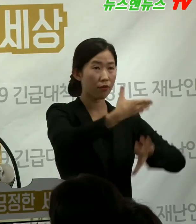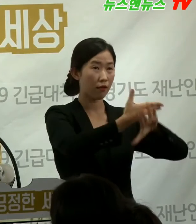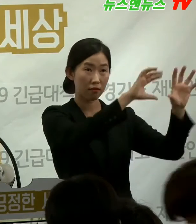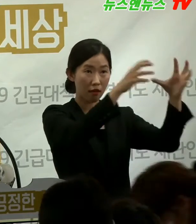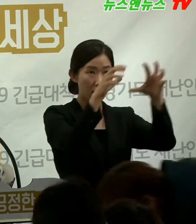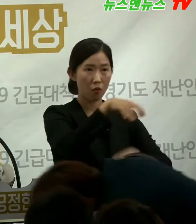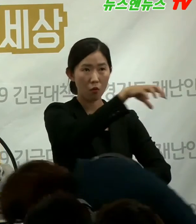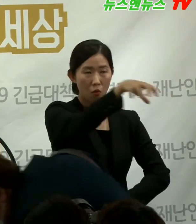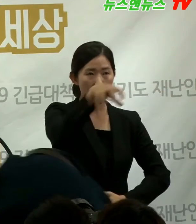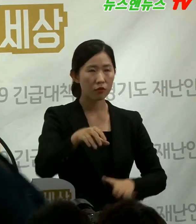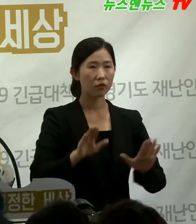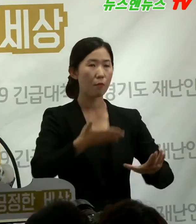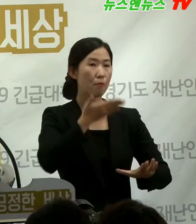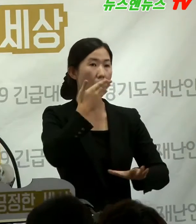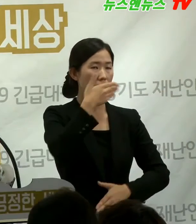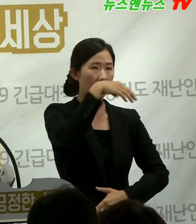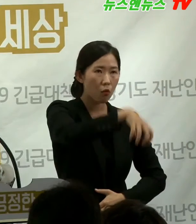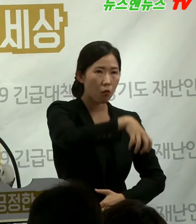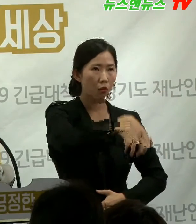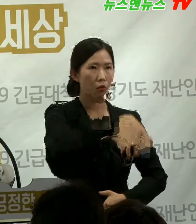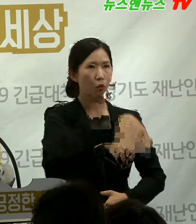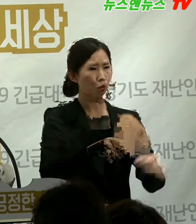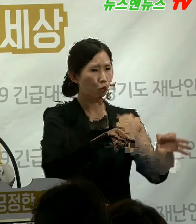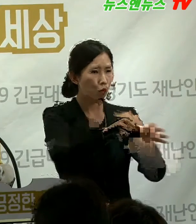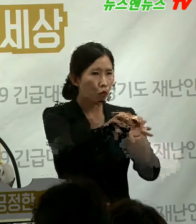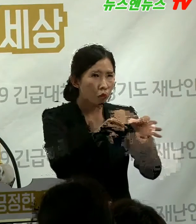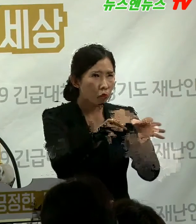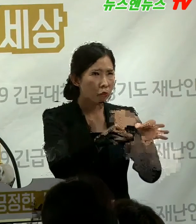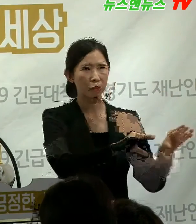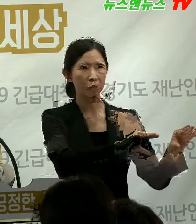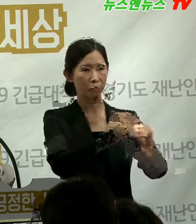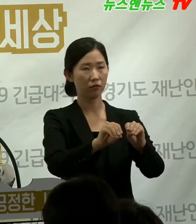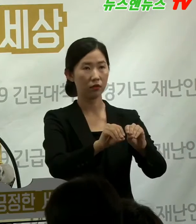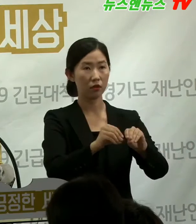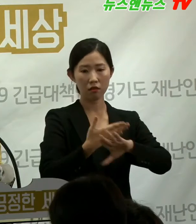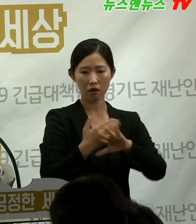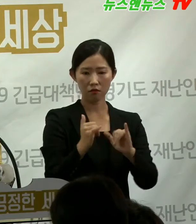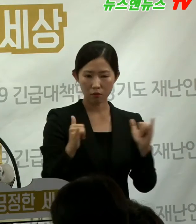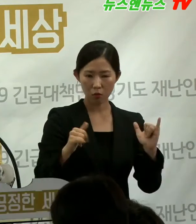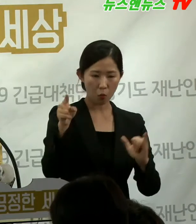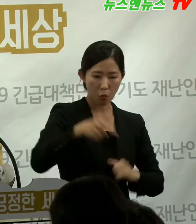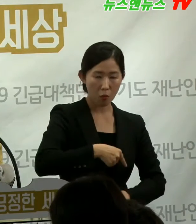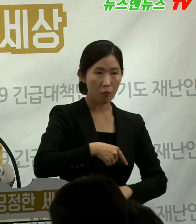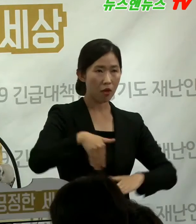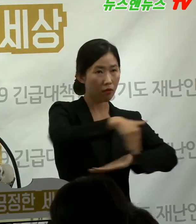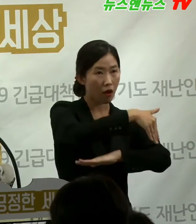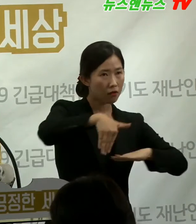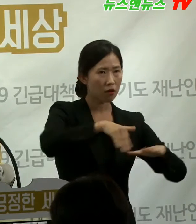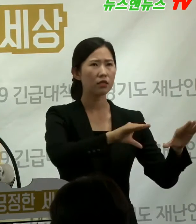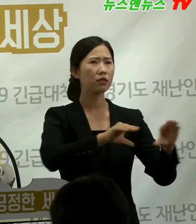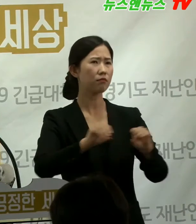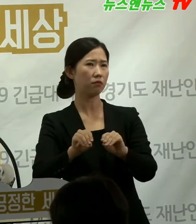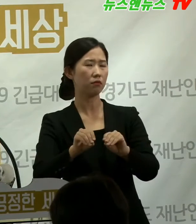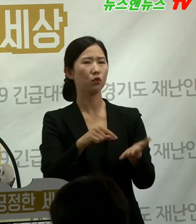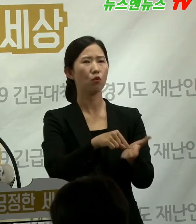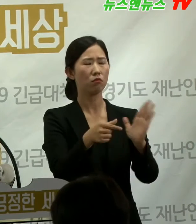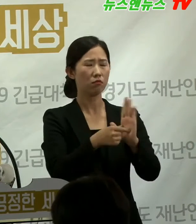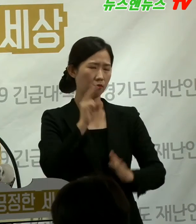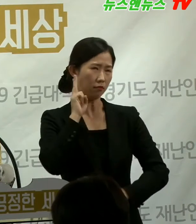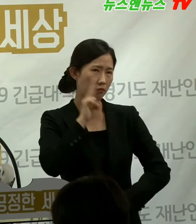이미 상점과 음식점 영업을 금지시키고 사람들의 이동까지 제한하는 극한 조치를 취했습니다.